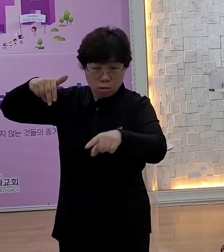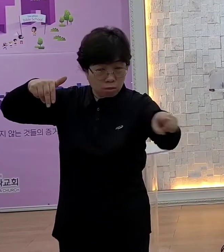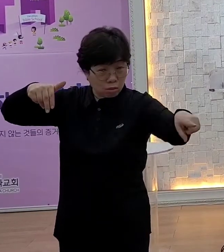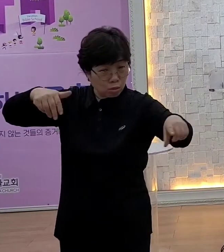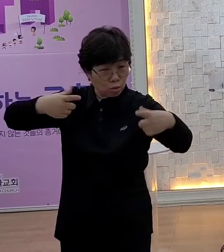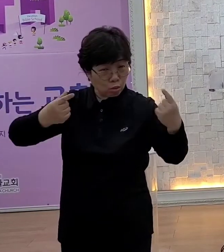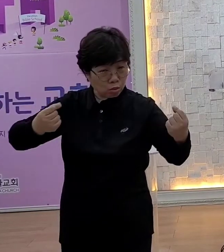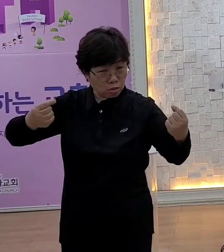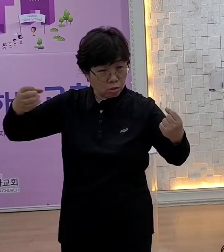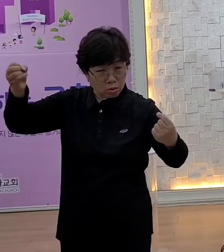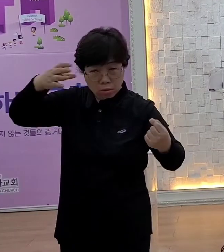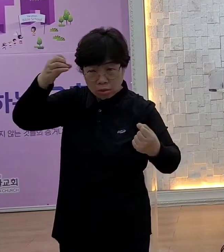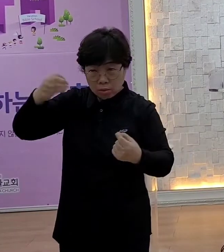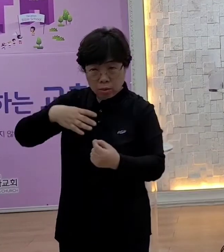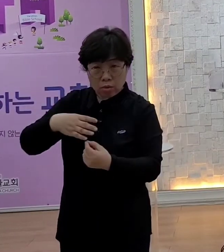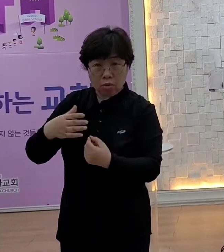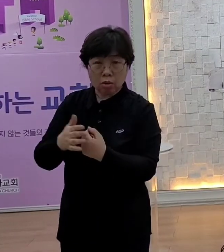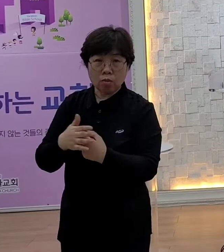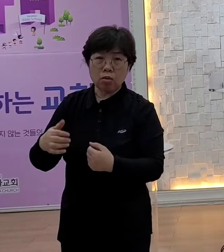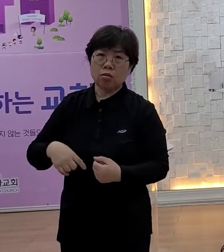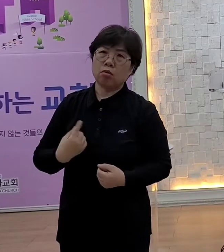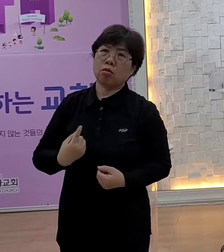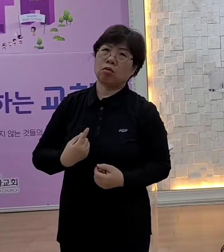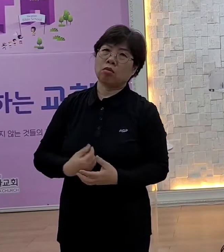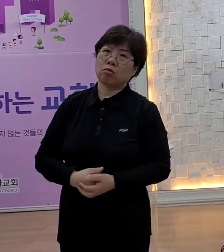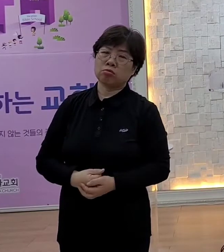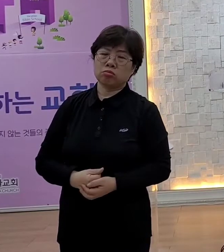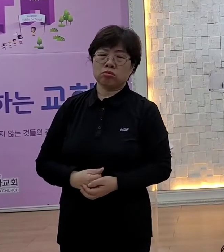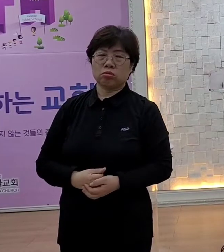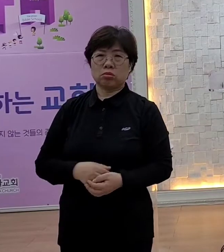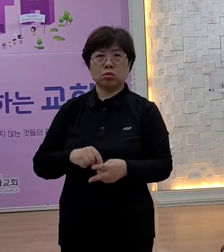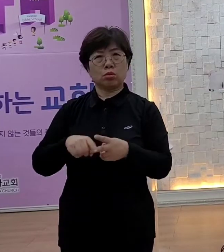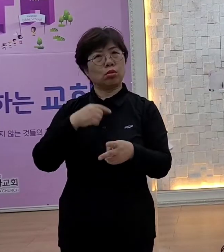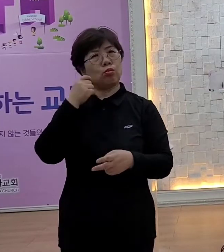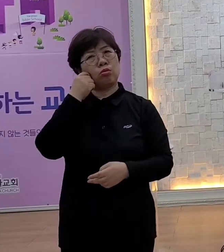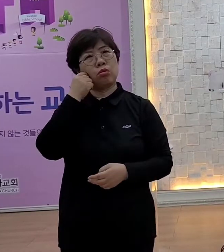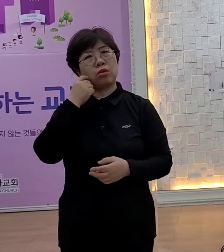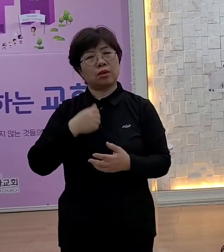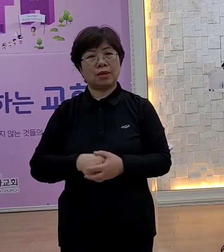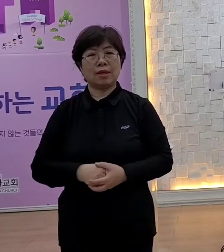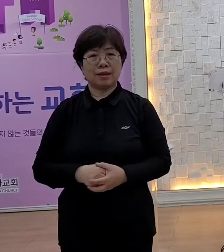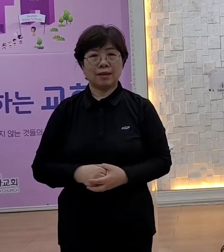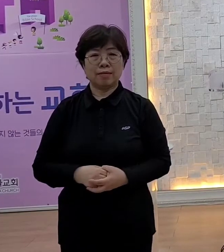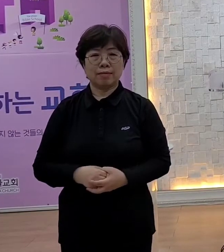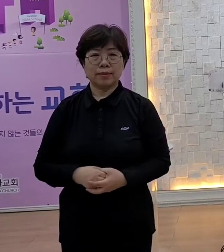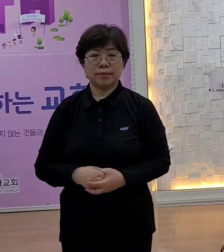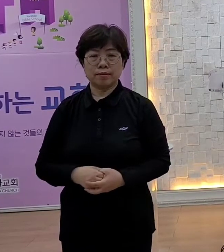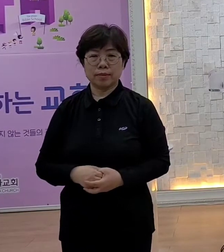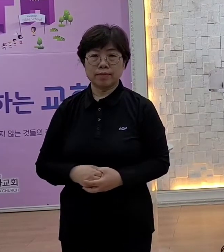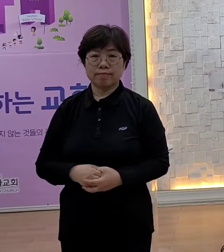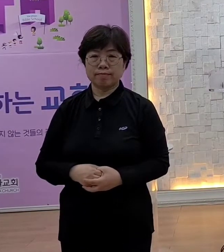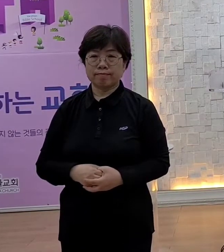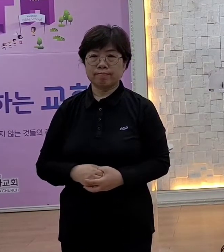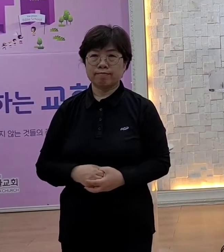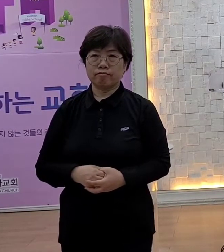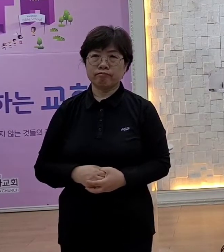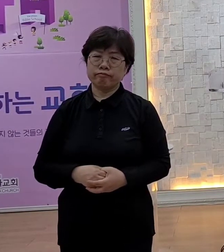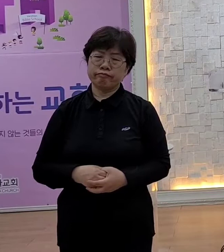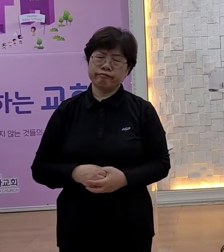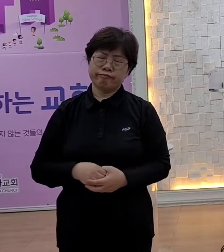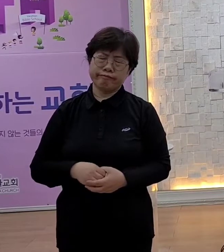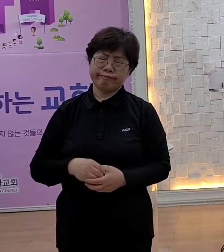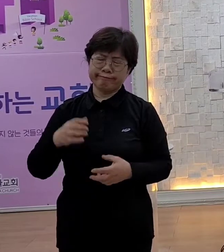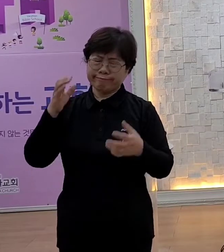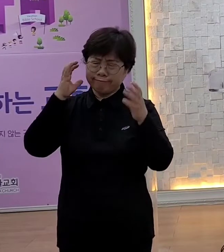회개해도 이게 본질이 아니라고 하는데 목사님 하나님은 용서해 주시고 재앙도 안 내린단 말이죠. 도대체 뭐냐는 거예요